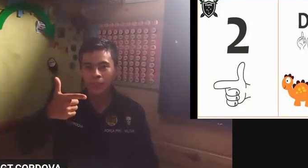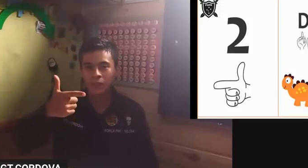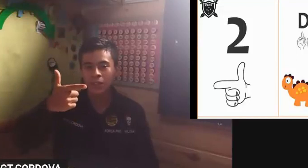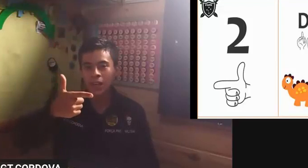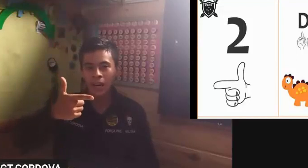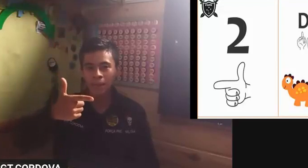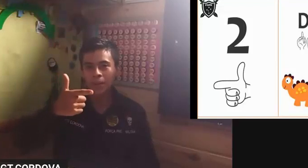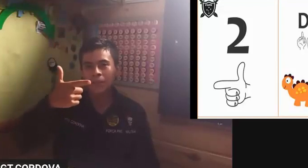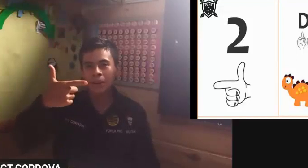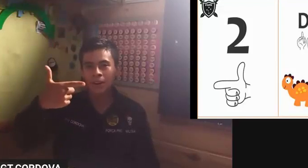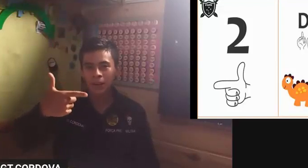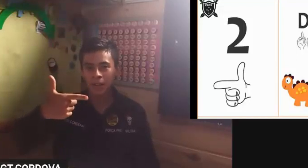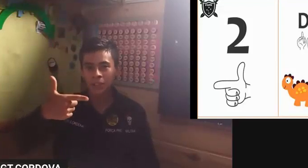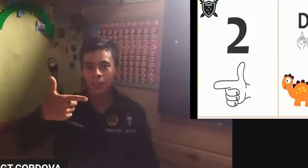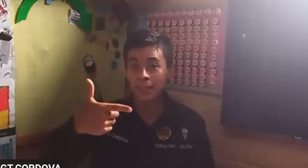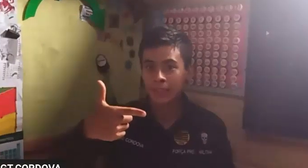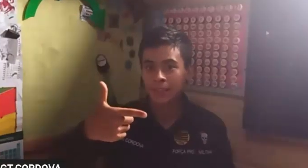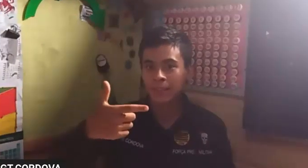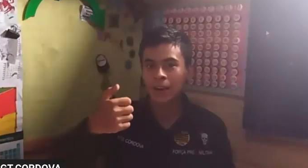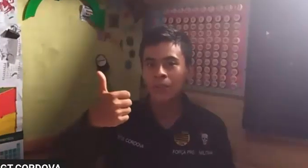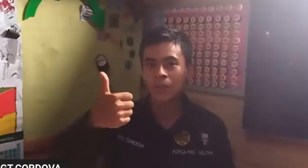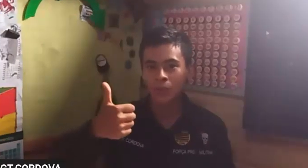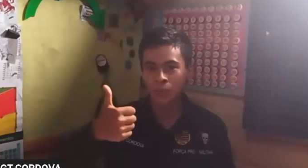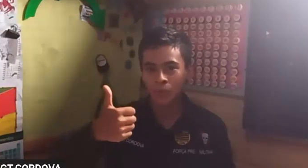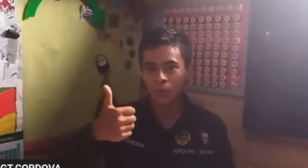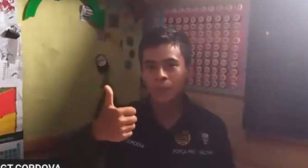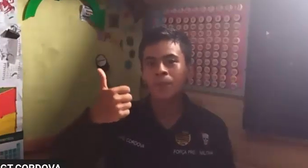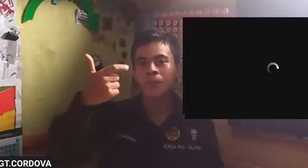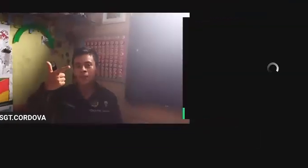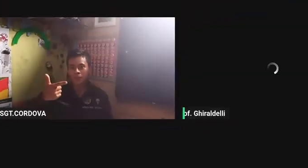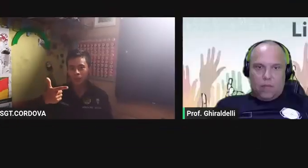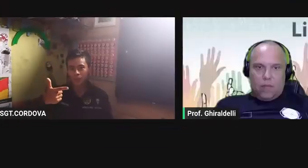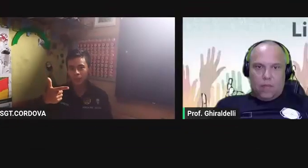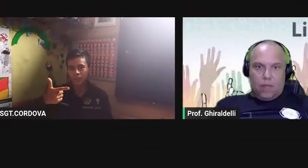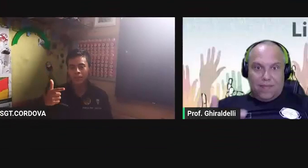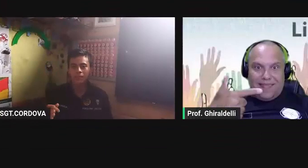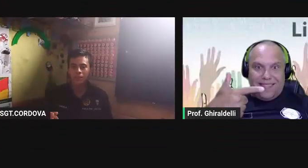apontando a mão. Ó, a gente faz esse sinal. 1, 2.